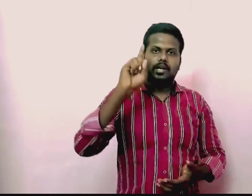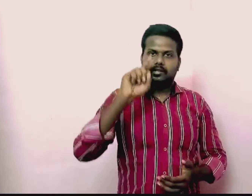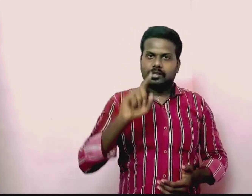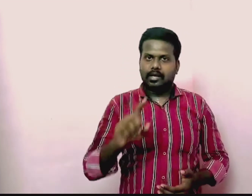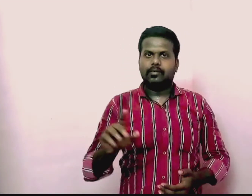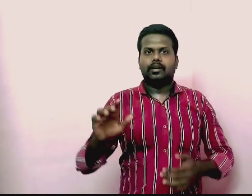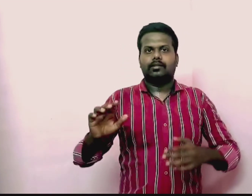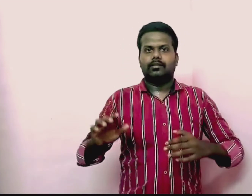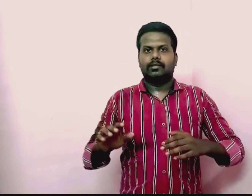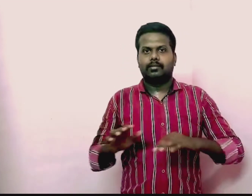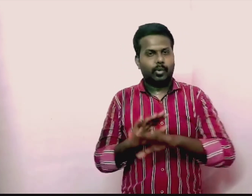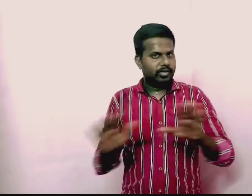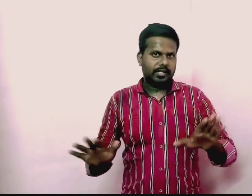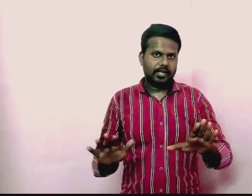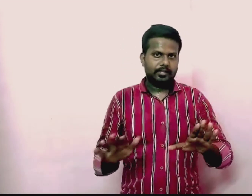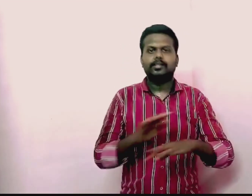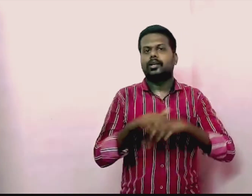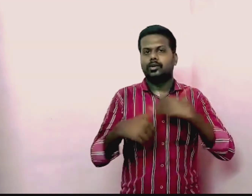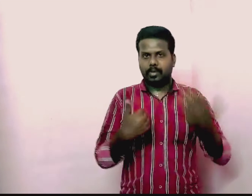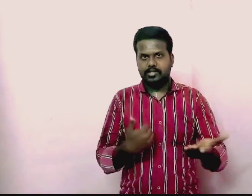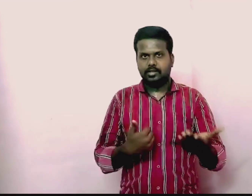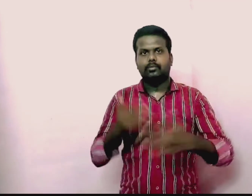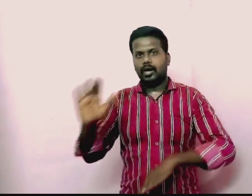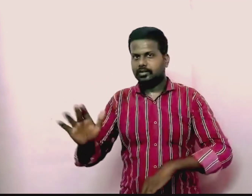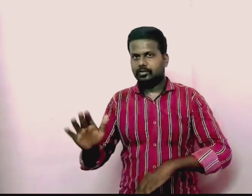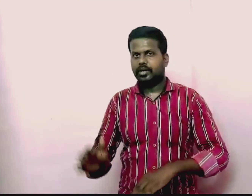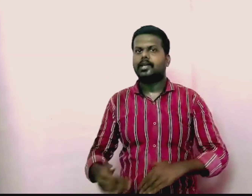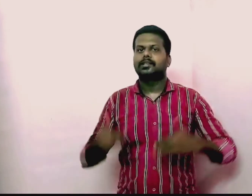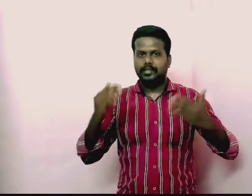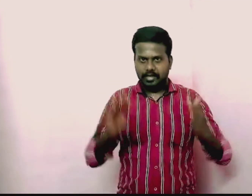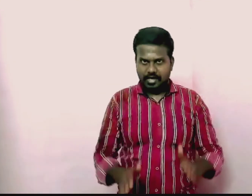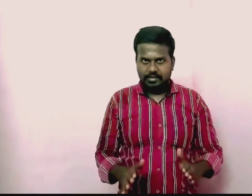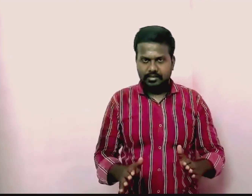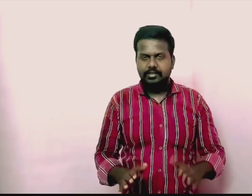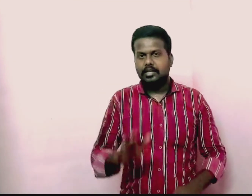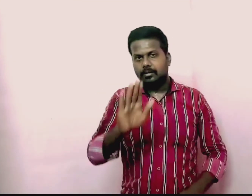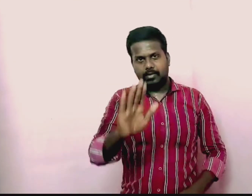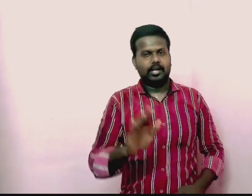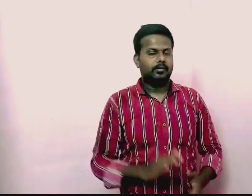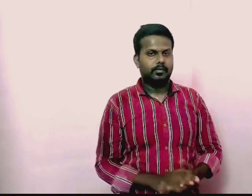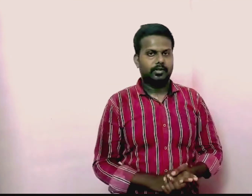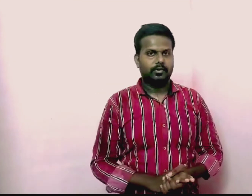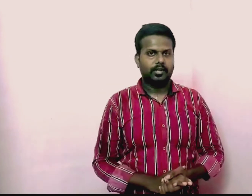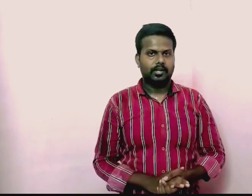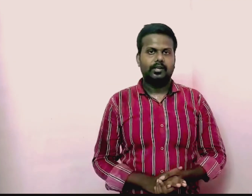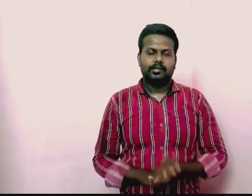இந்த தகவல் பொய் கிடையாது, எங்கேயோ படிச்சதோ பார்த்ததோ கிடையாது, இது நடந்தது. மறக்காம பதிவு பண்ணுங்க.